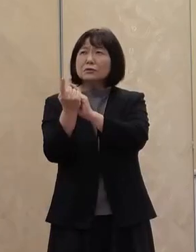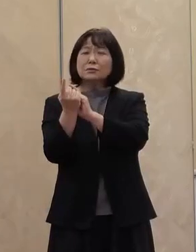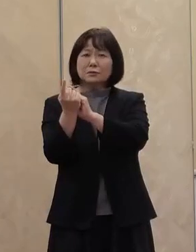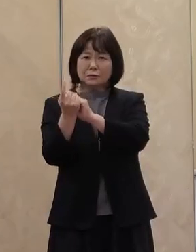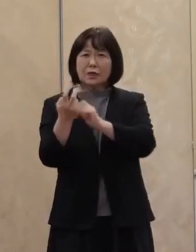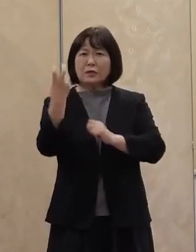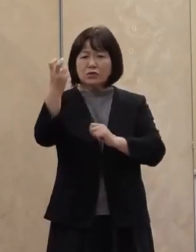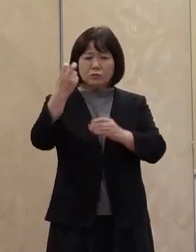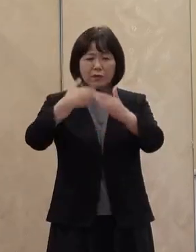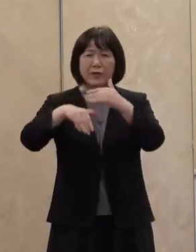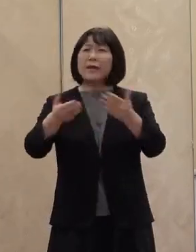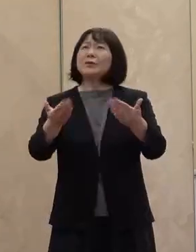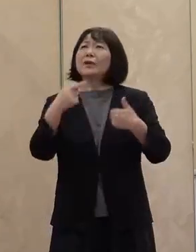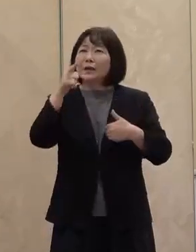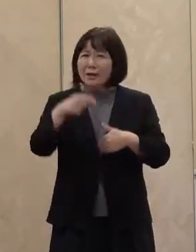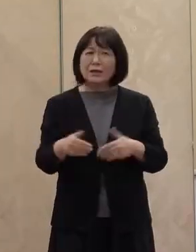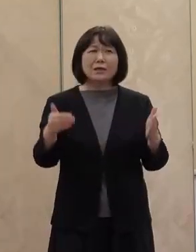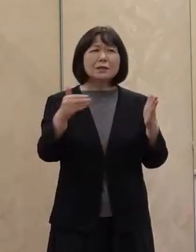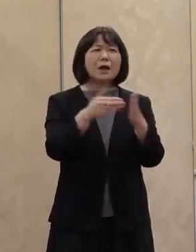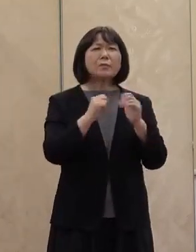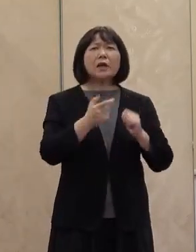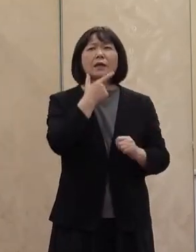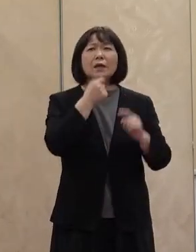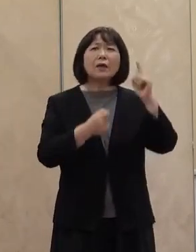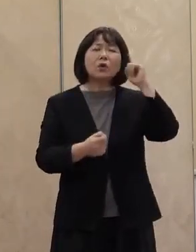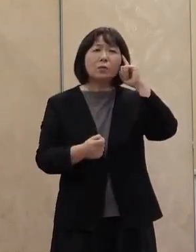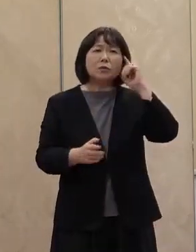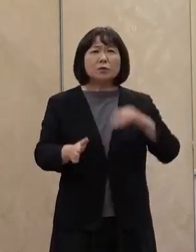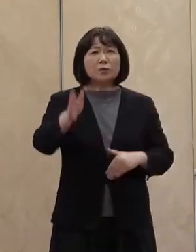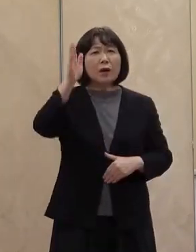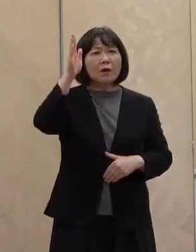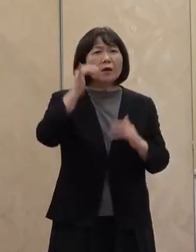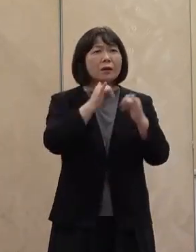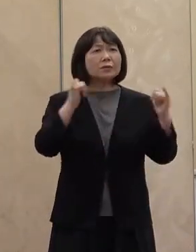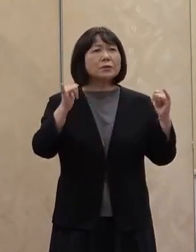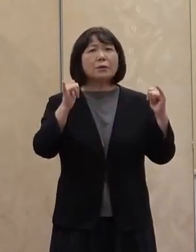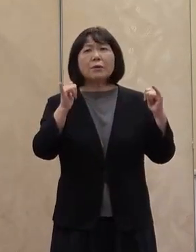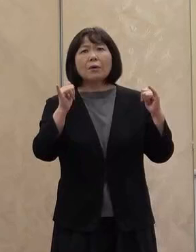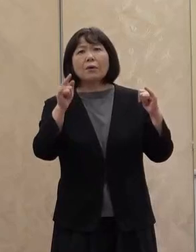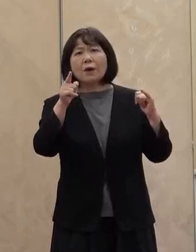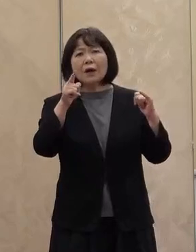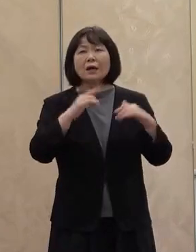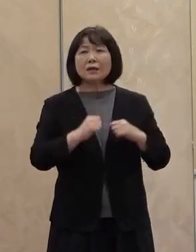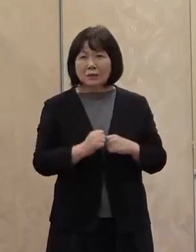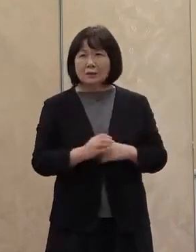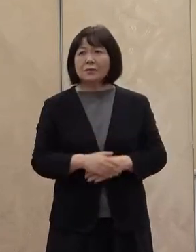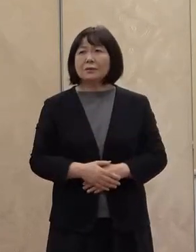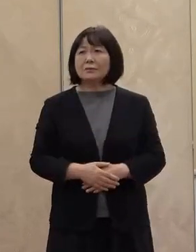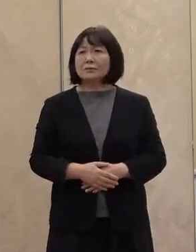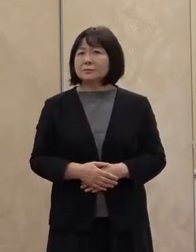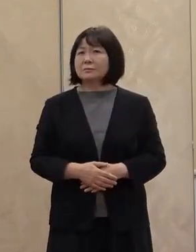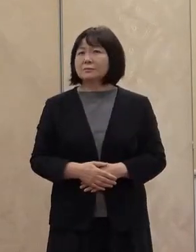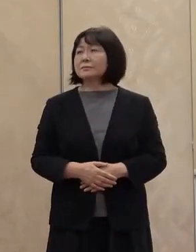方、できるだけ最後までやりたいと思うんですけど、手を挙げていただいたら、ね、まあ、ある人だけやります。